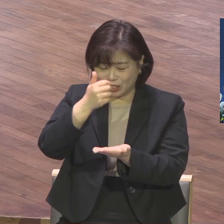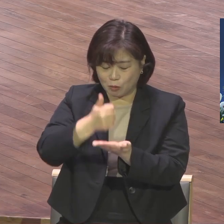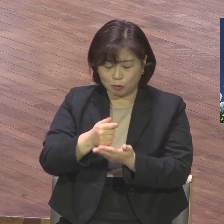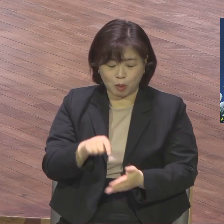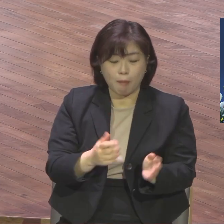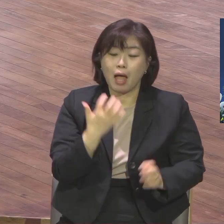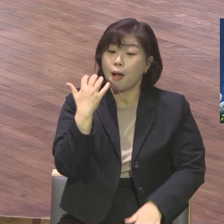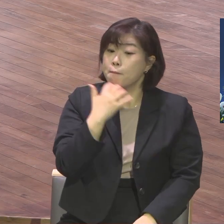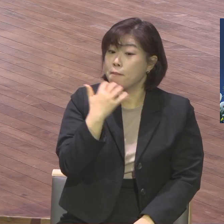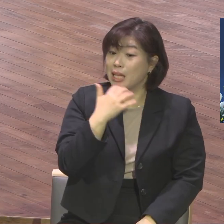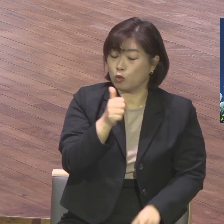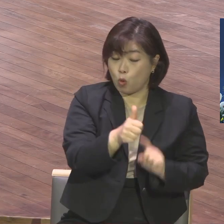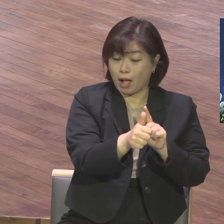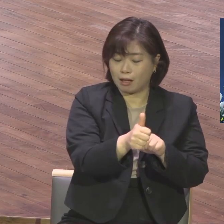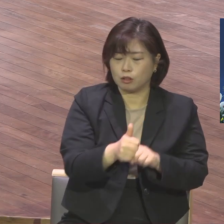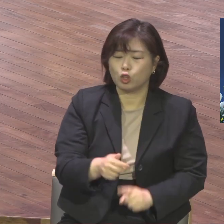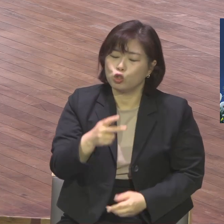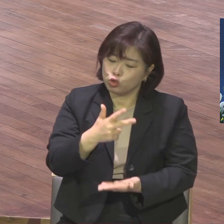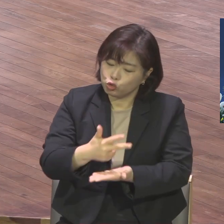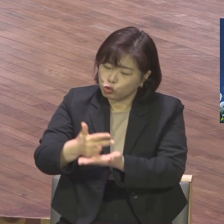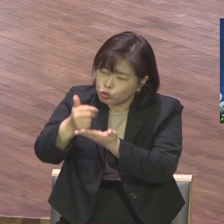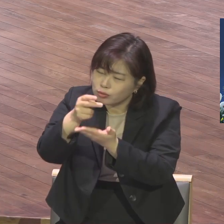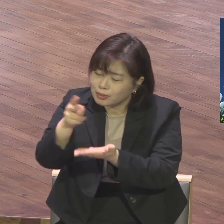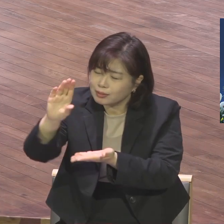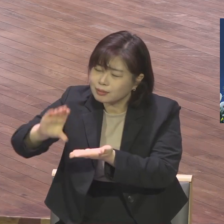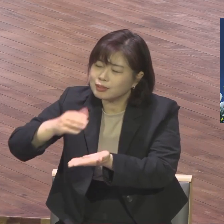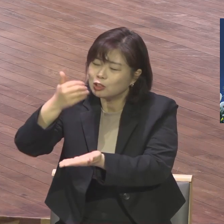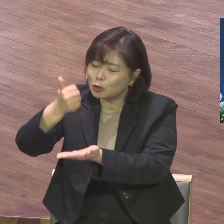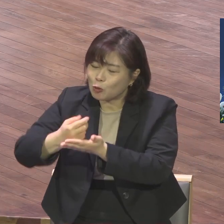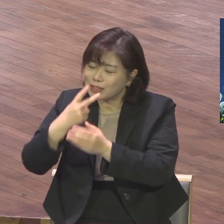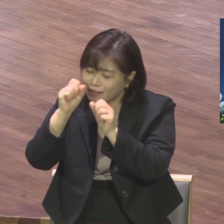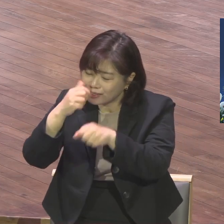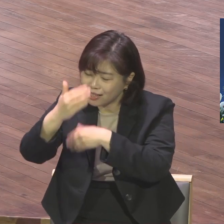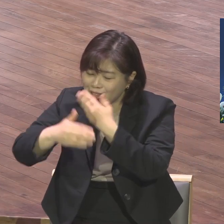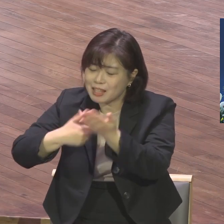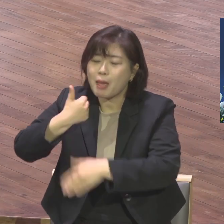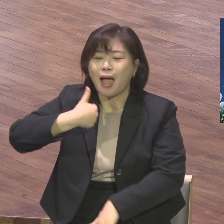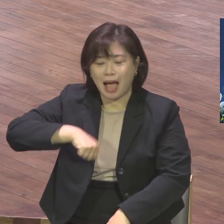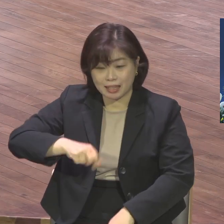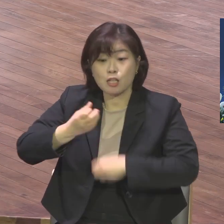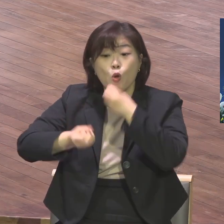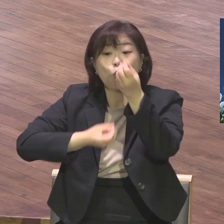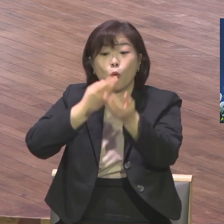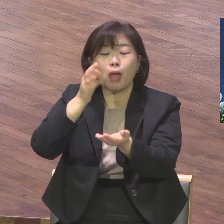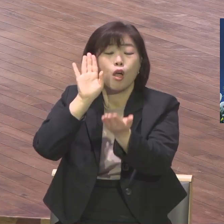아들이십니다 고백한 지 6일 후예요. 그 고백한 지 6일 후에